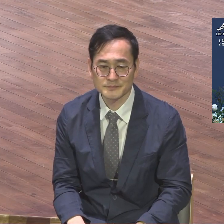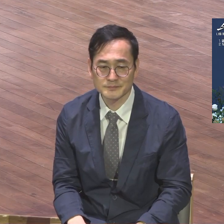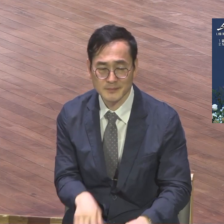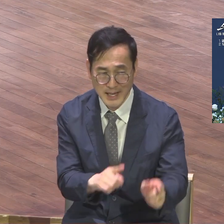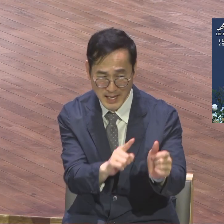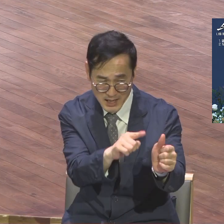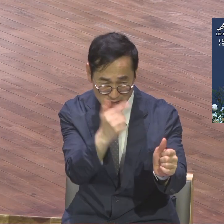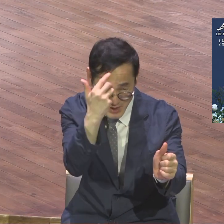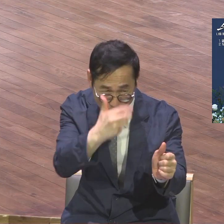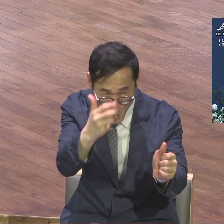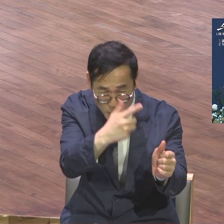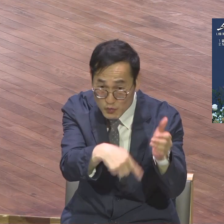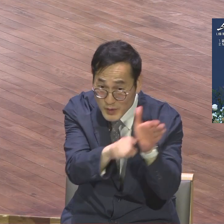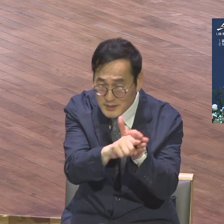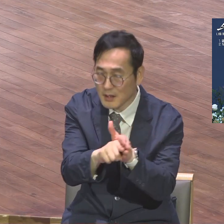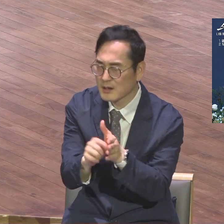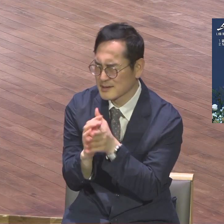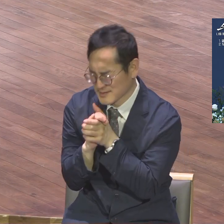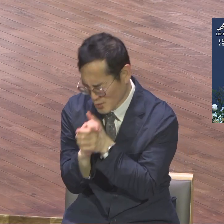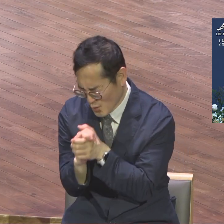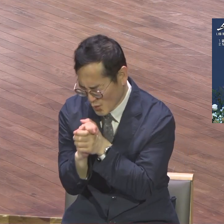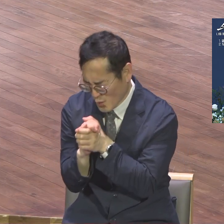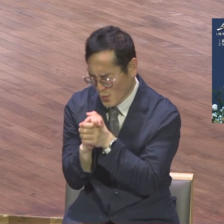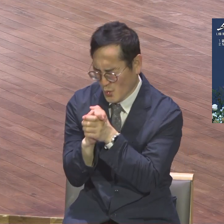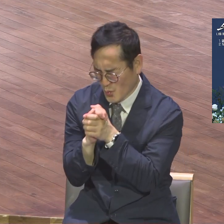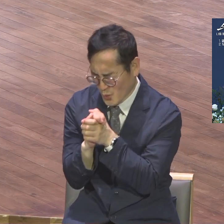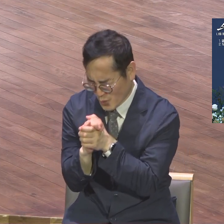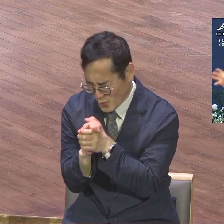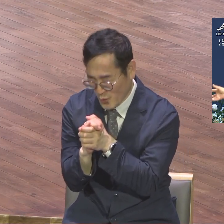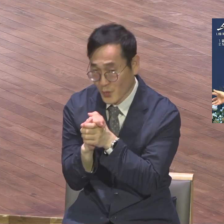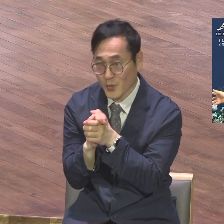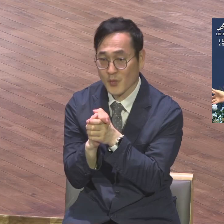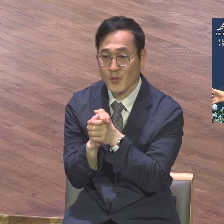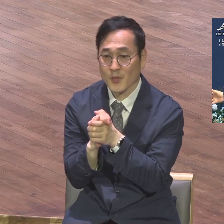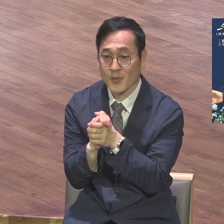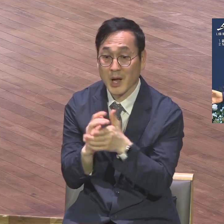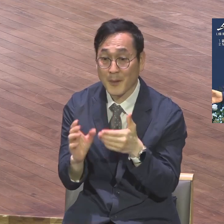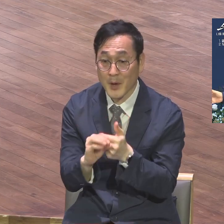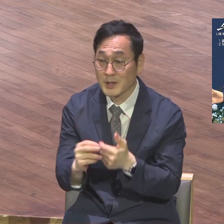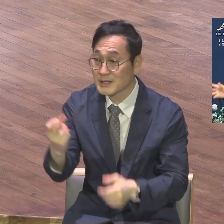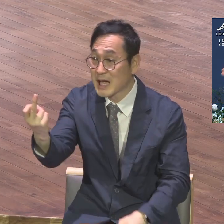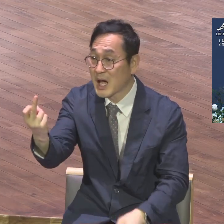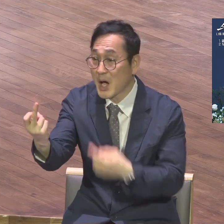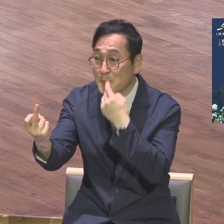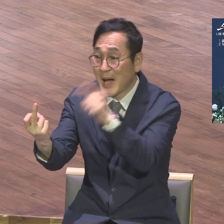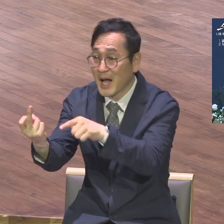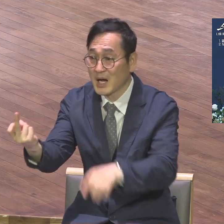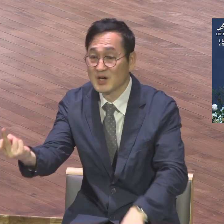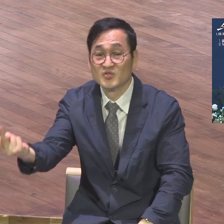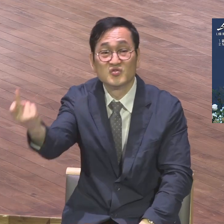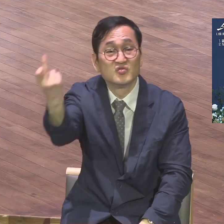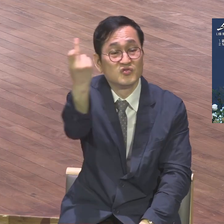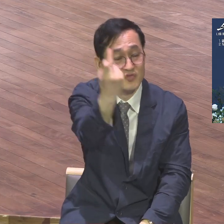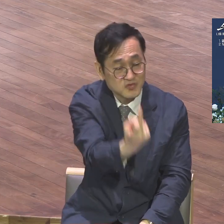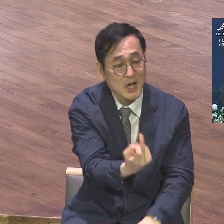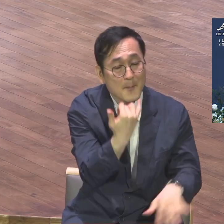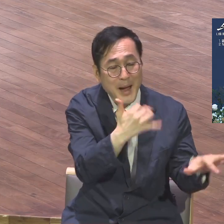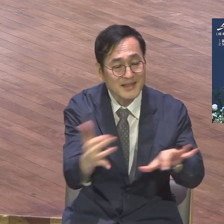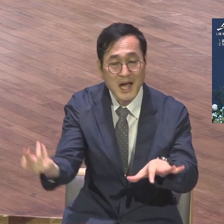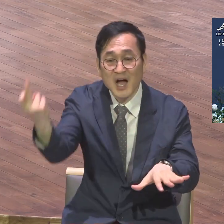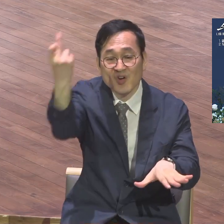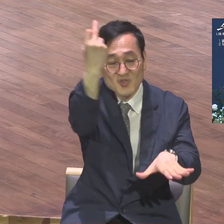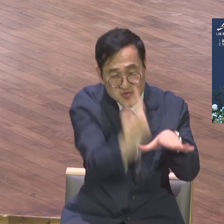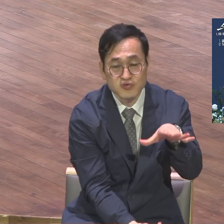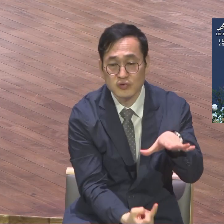뭐요? 산을 옮길 만한. 아, 없는 것이 산이 옮겨서 바다가. 이게 무슨 말이에요? 없는 것을 있는 것처럼 만드시는